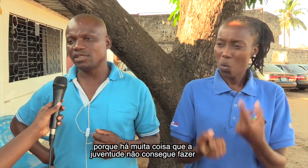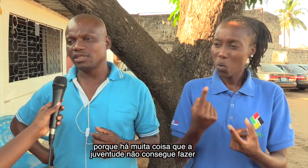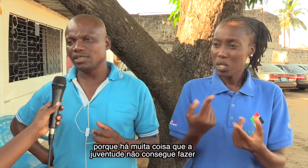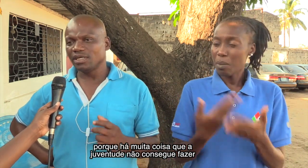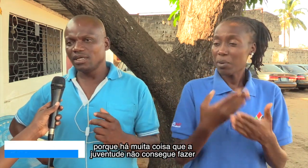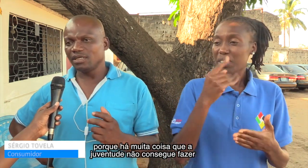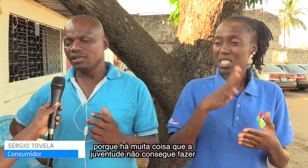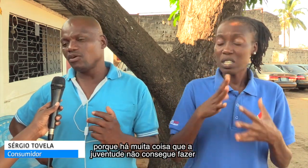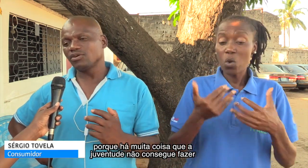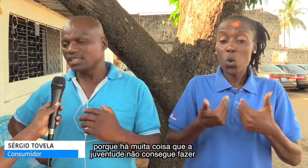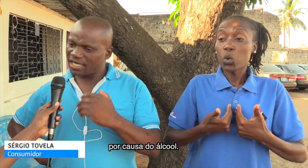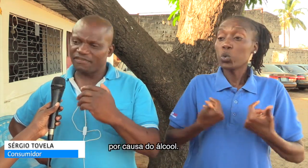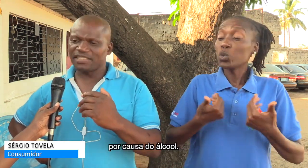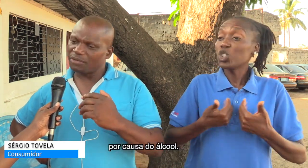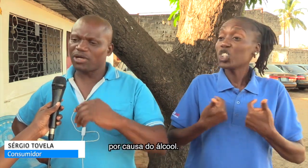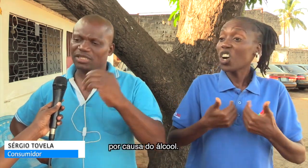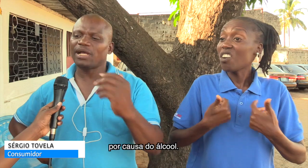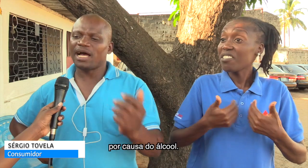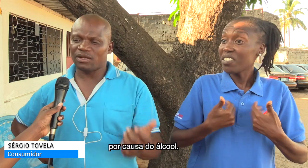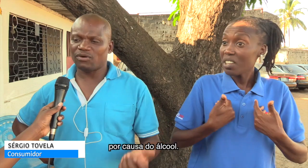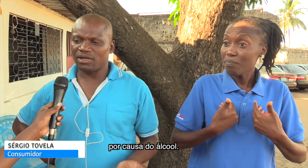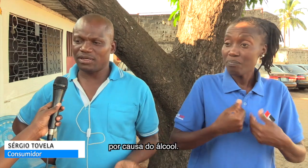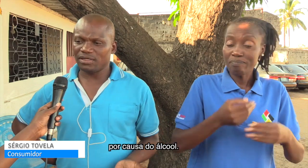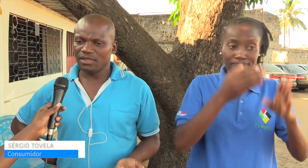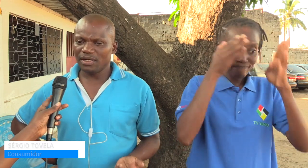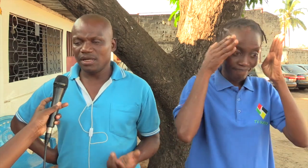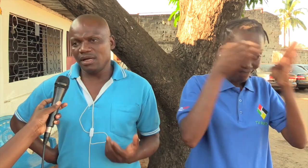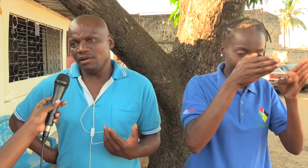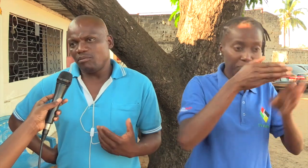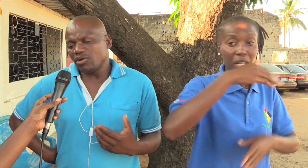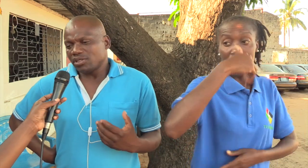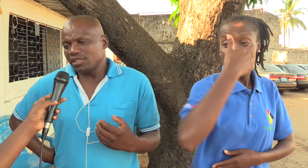juventude não consegue fazer por causa de álcool.